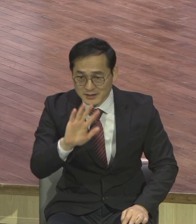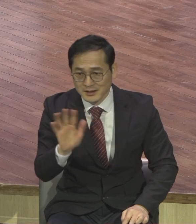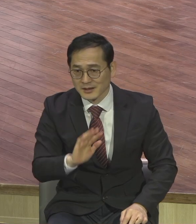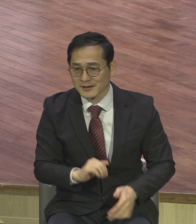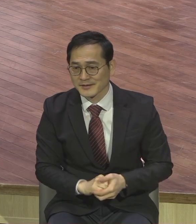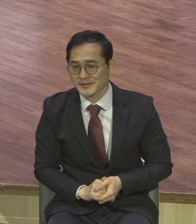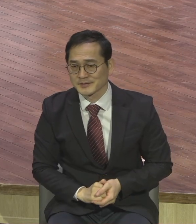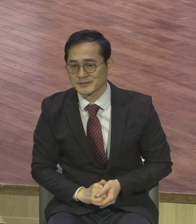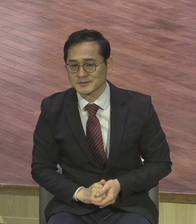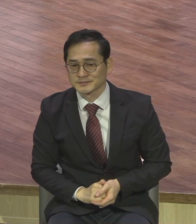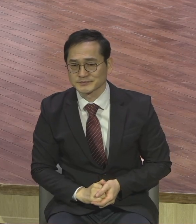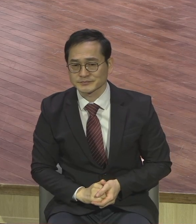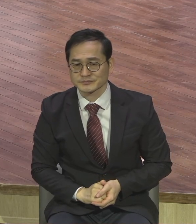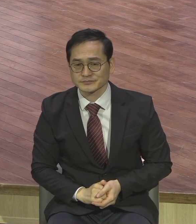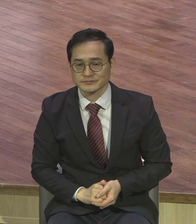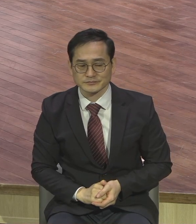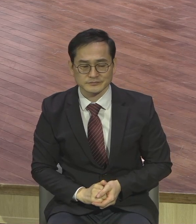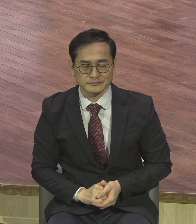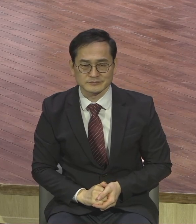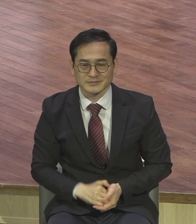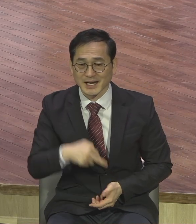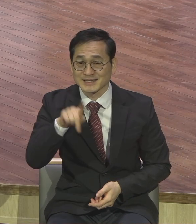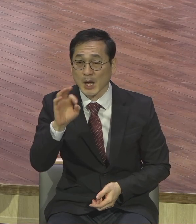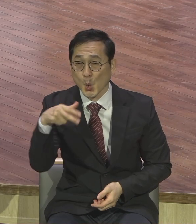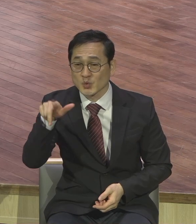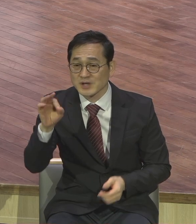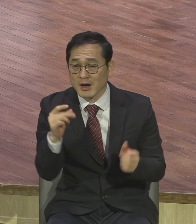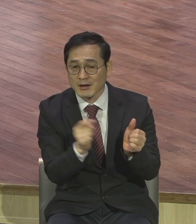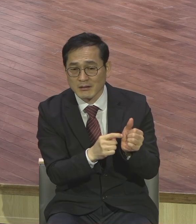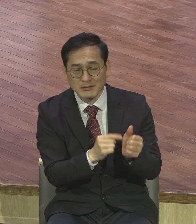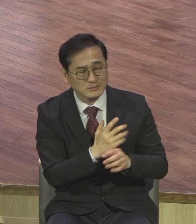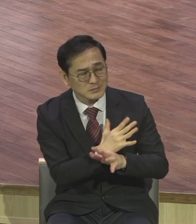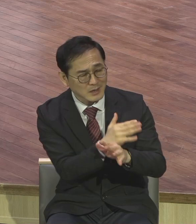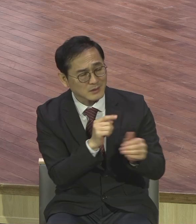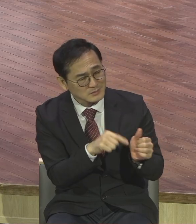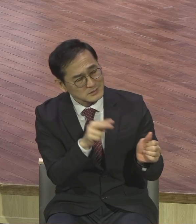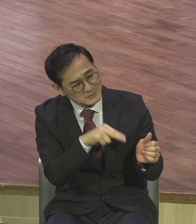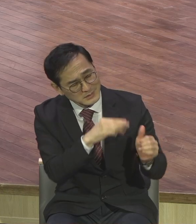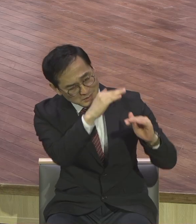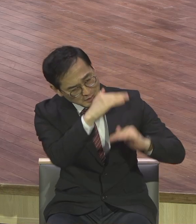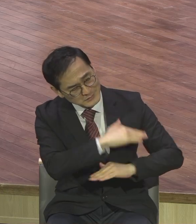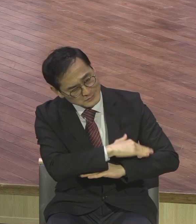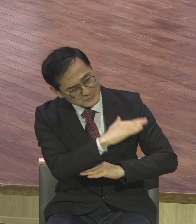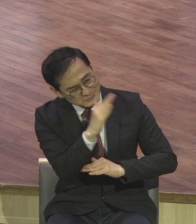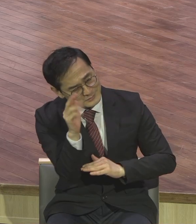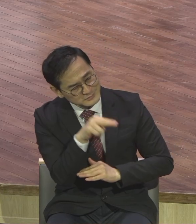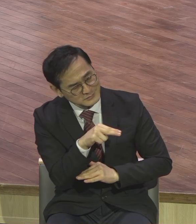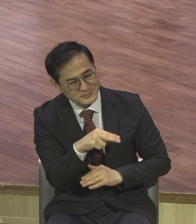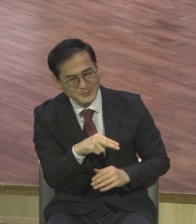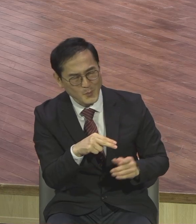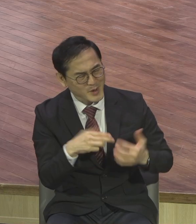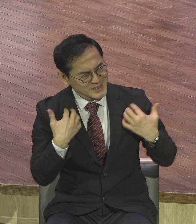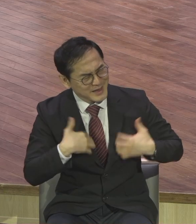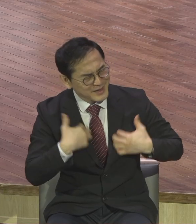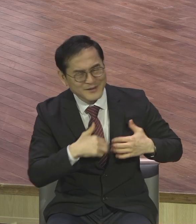유머 코드에서는요 사오정이 재밌잖아요. 재밌는데 실제 삶 속에서는